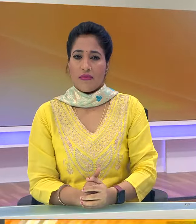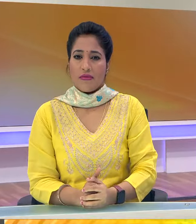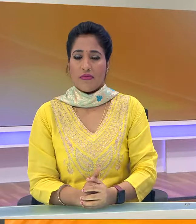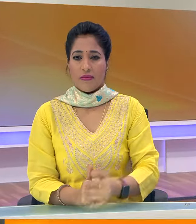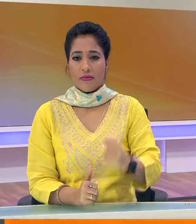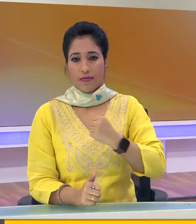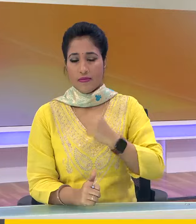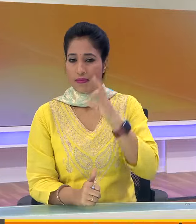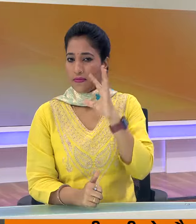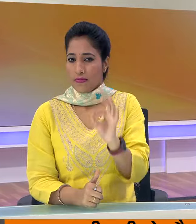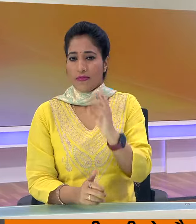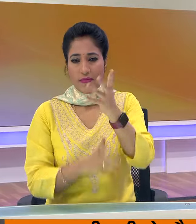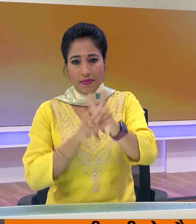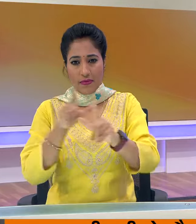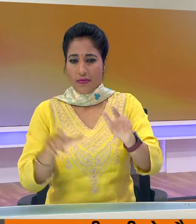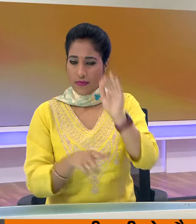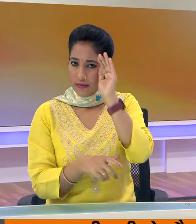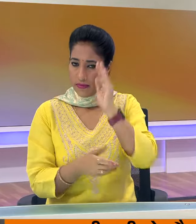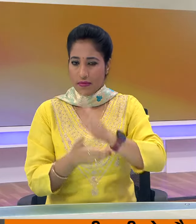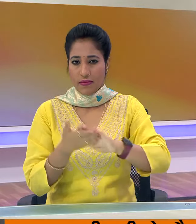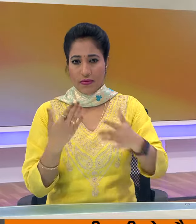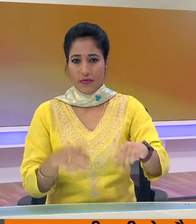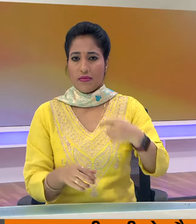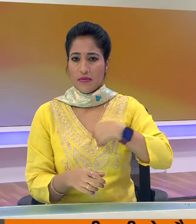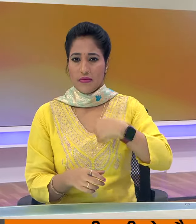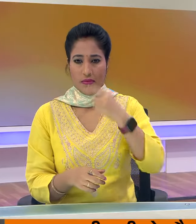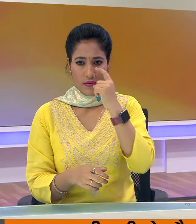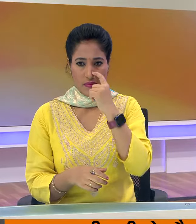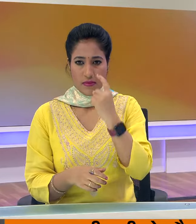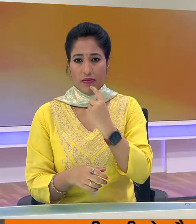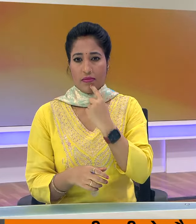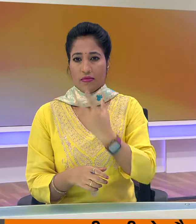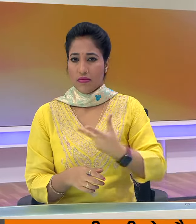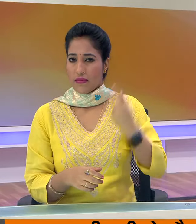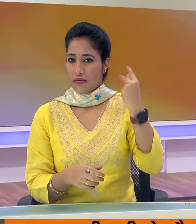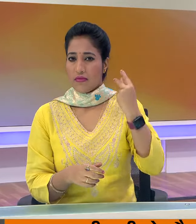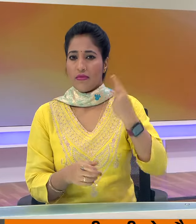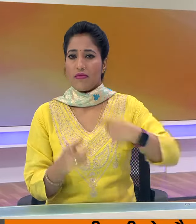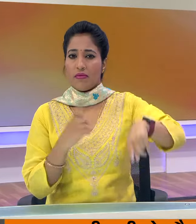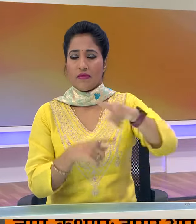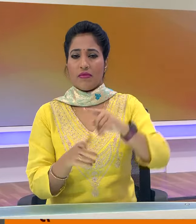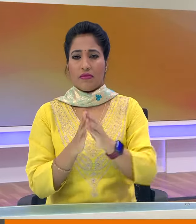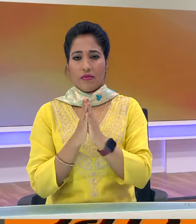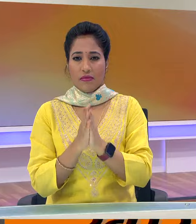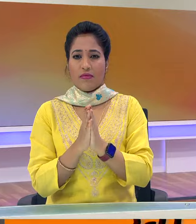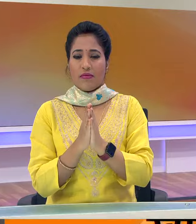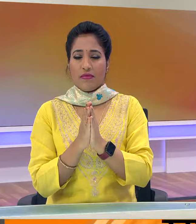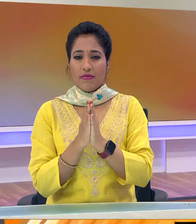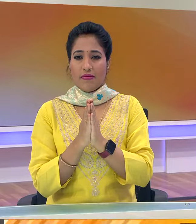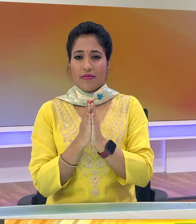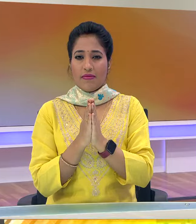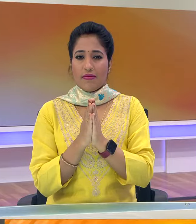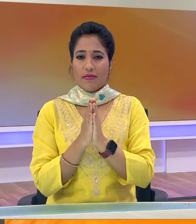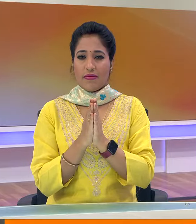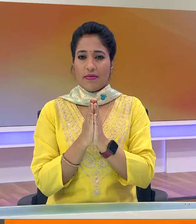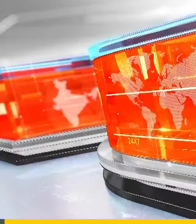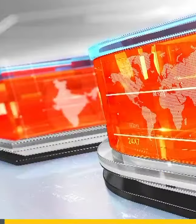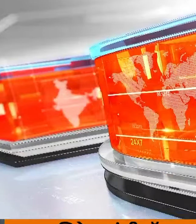तो हमारे इस विशेष बुलेटिन में फिलहाल इतना ही। मुझे और मेरी सहयोगी बीना सिंह को यही अनुमति दी। नमस्कार।